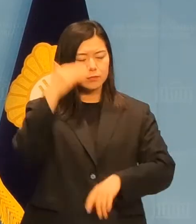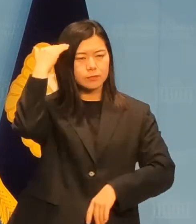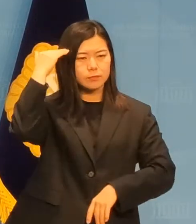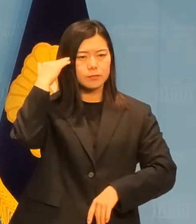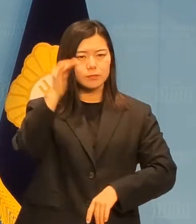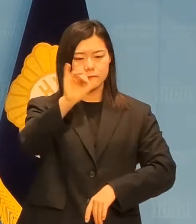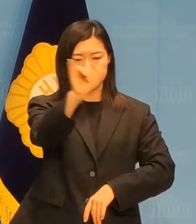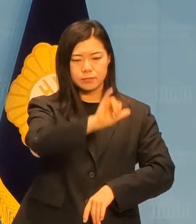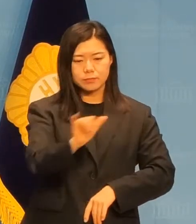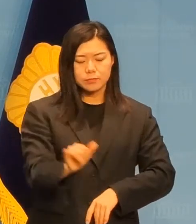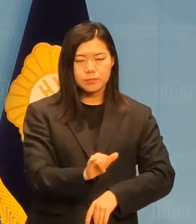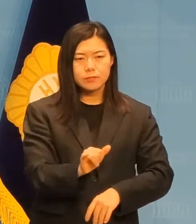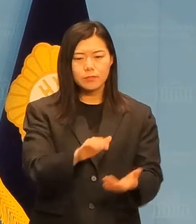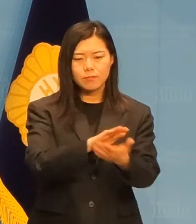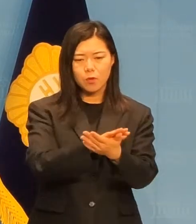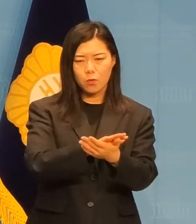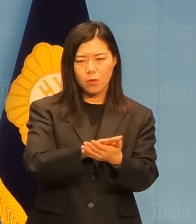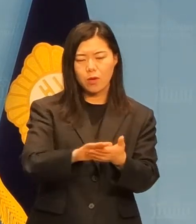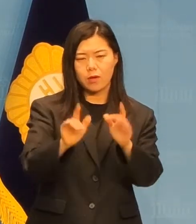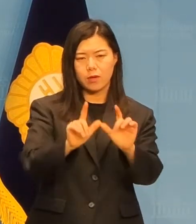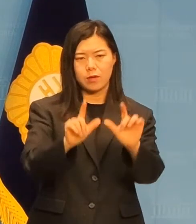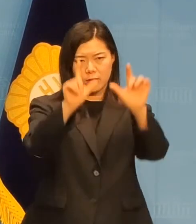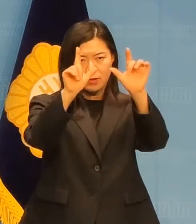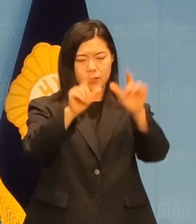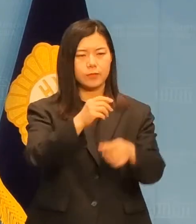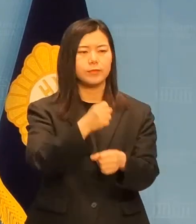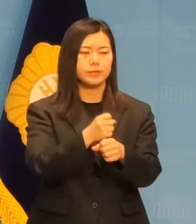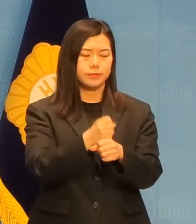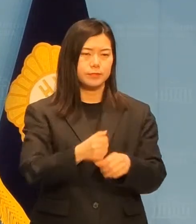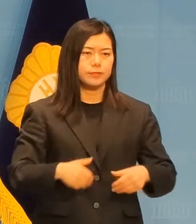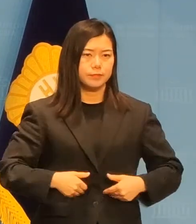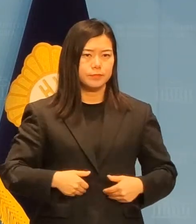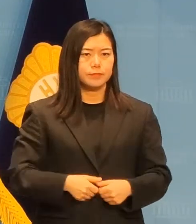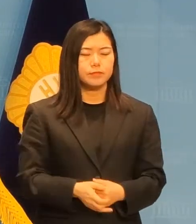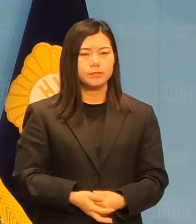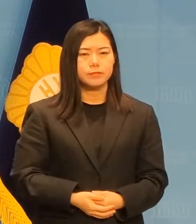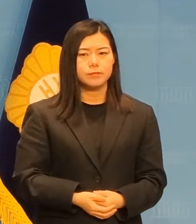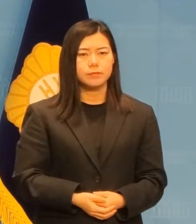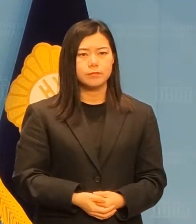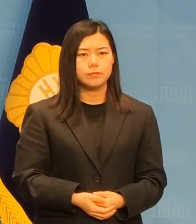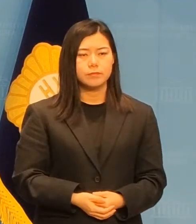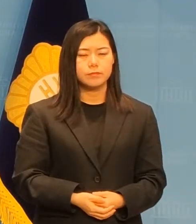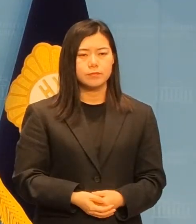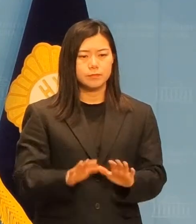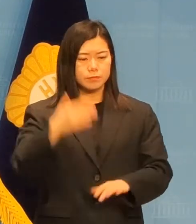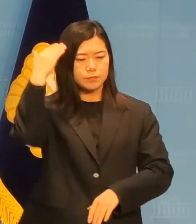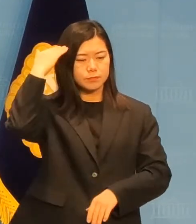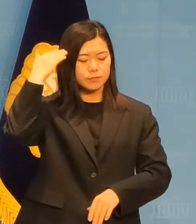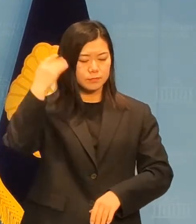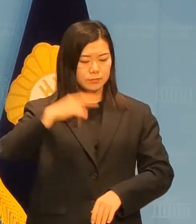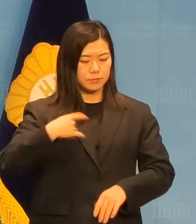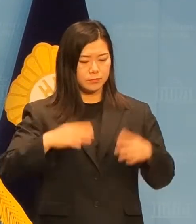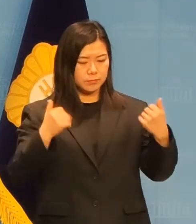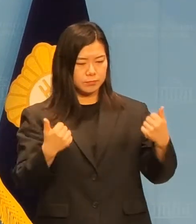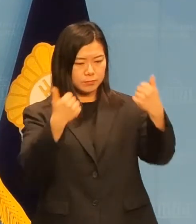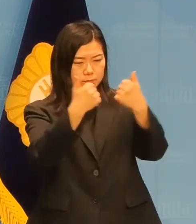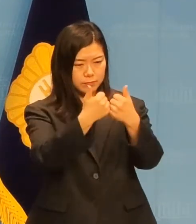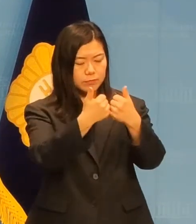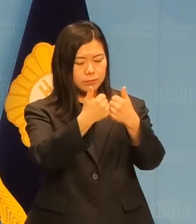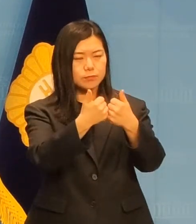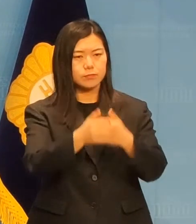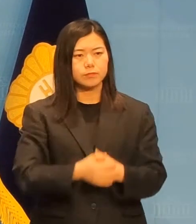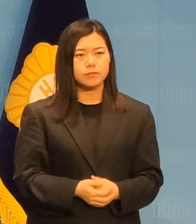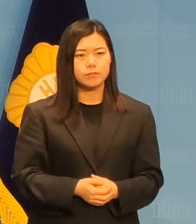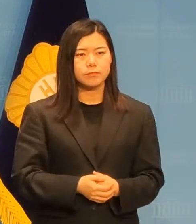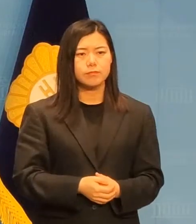한반도 평화체제의 원년으로 만들어야 합니다. 이번 한중 정상회담을